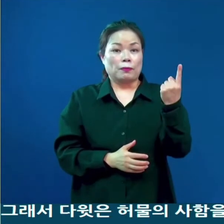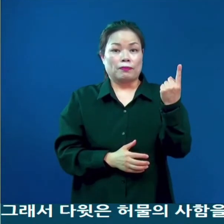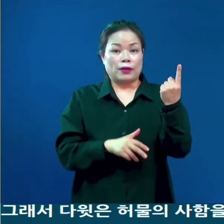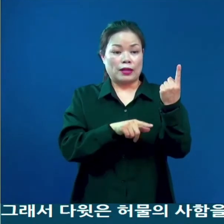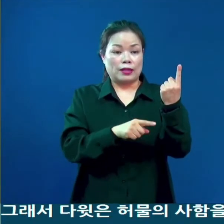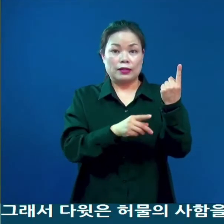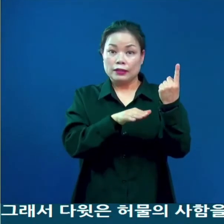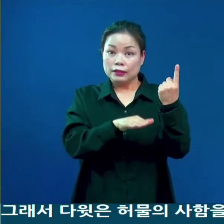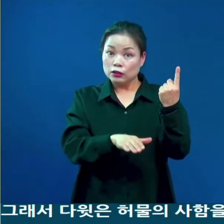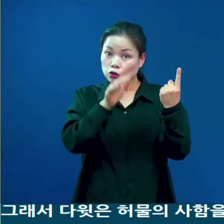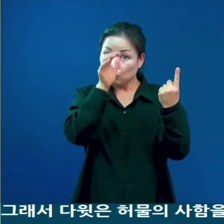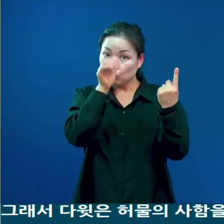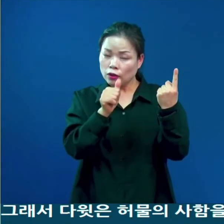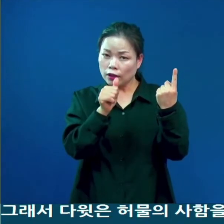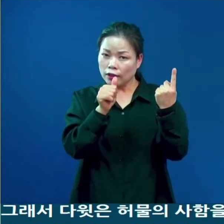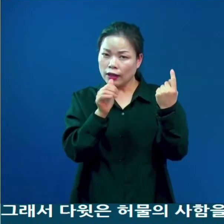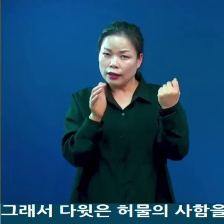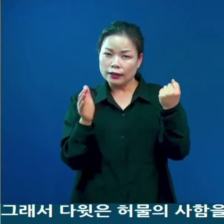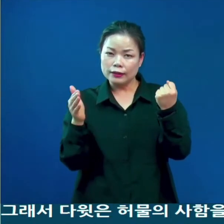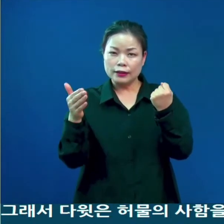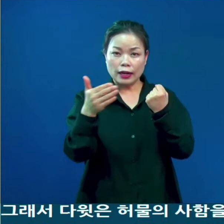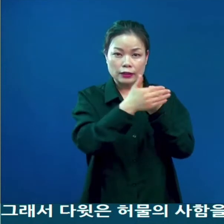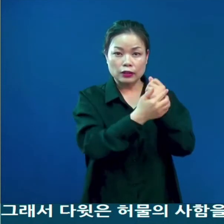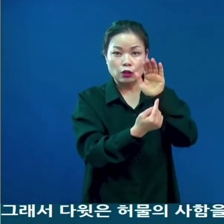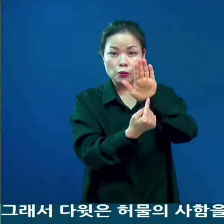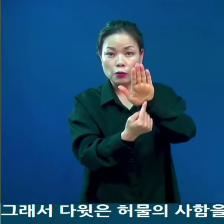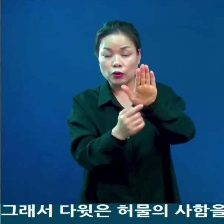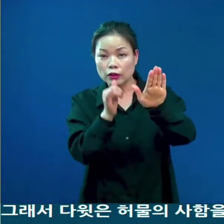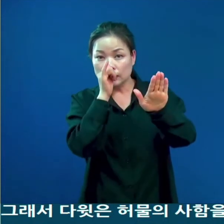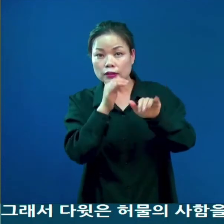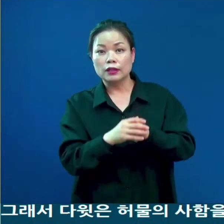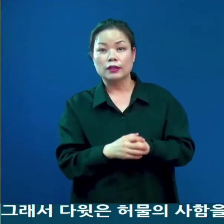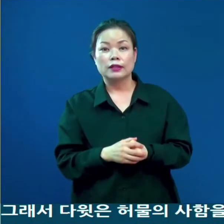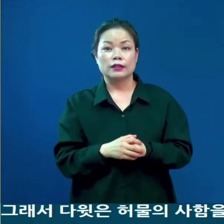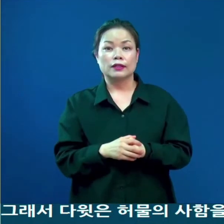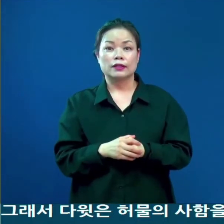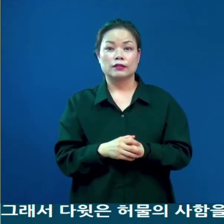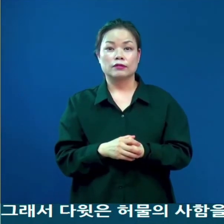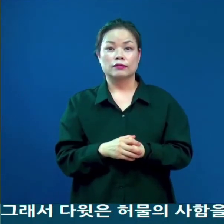보면 죄가 가려졌다라고 표현을 합니다. 자, 그럼 여러분,